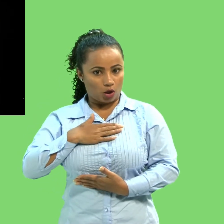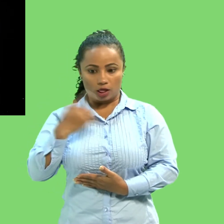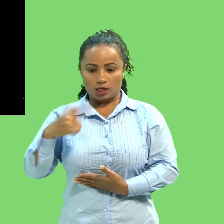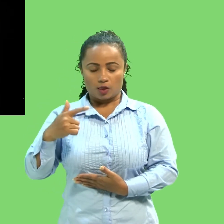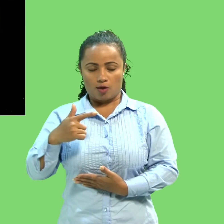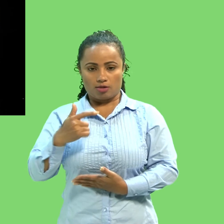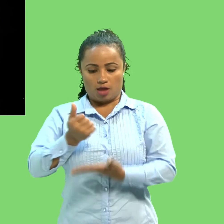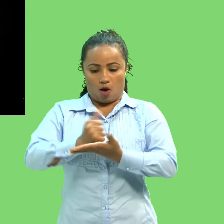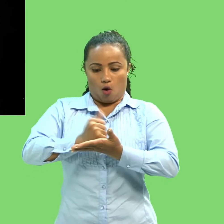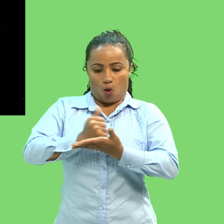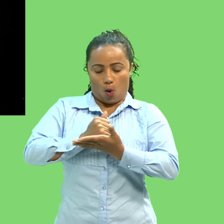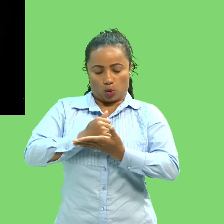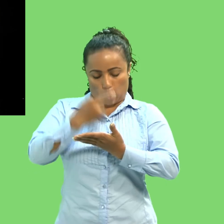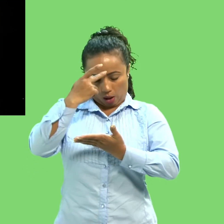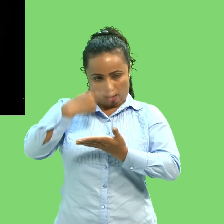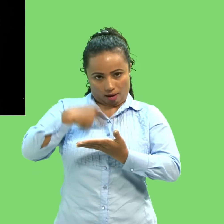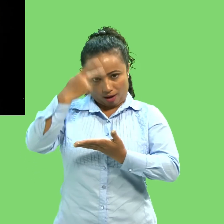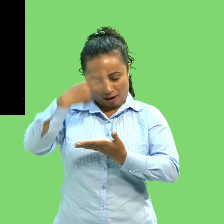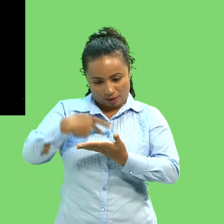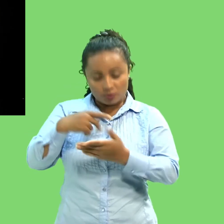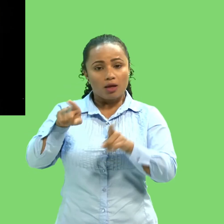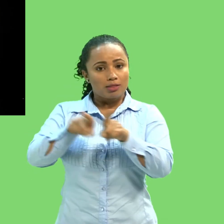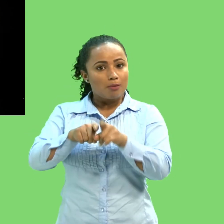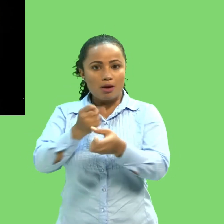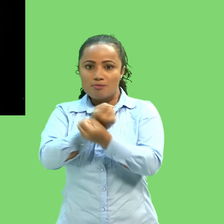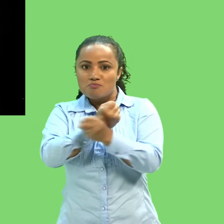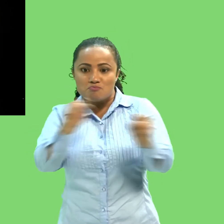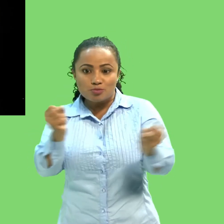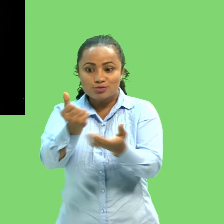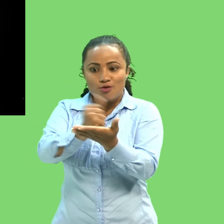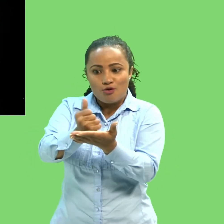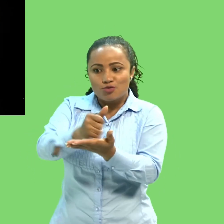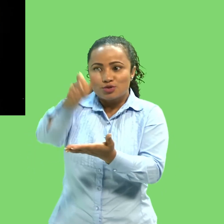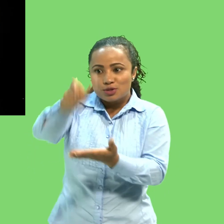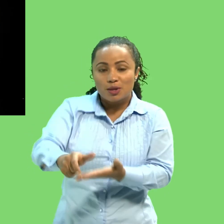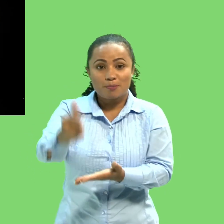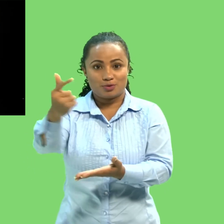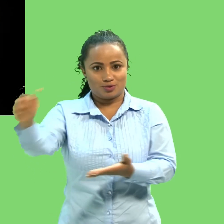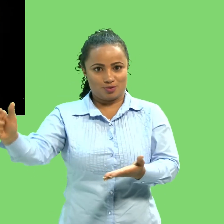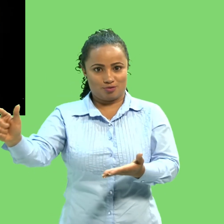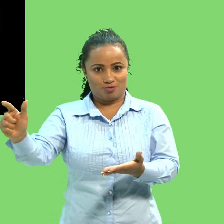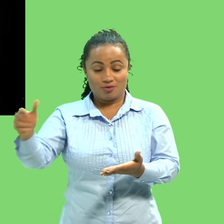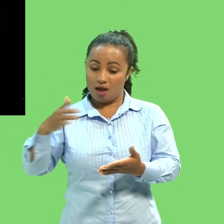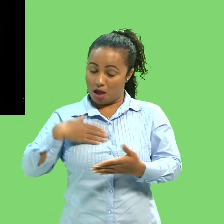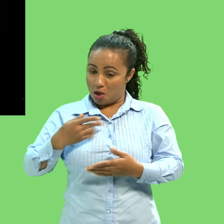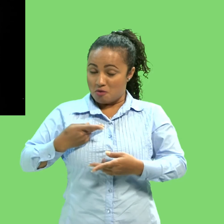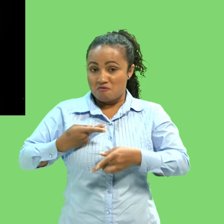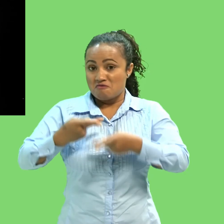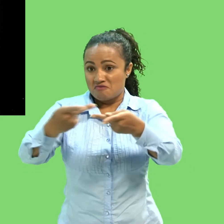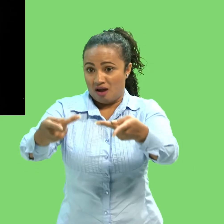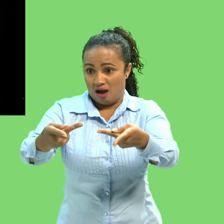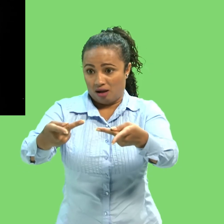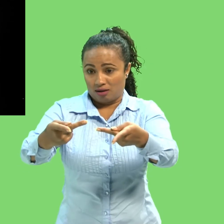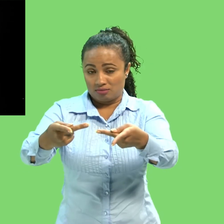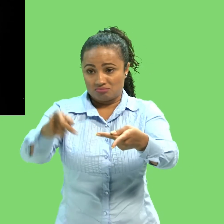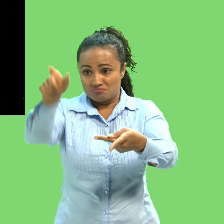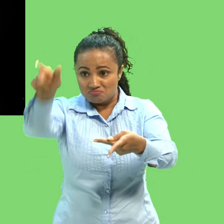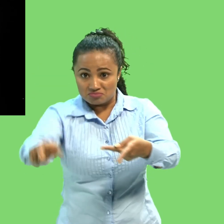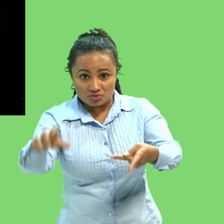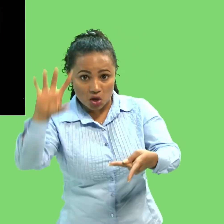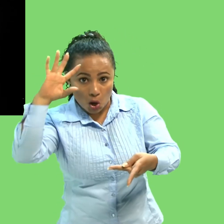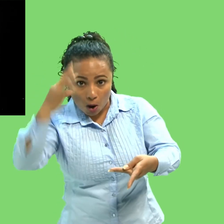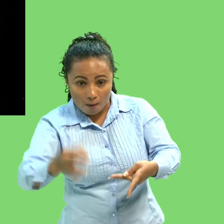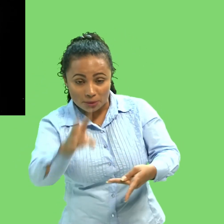si mesmo, nem o outro, nem os efeitos do seu dizer. Por que isso acontece? Porque está ligado ao quê?